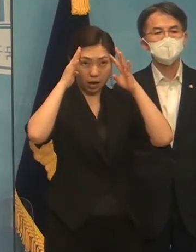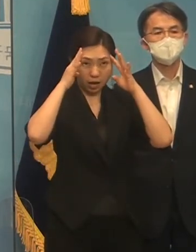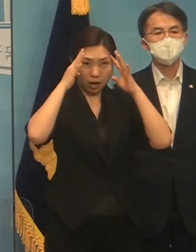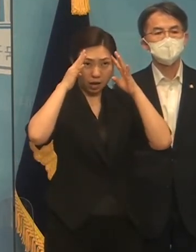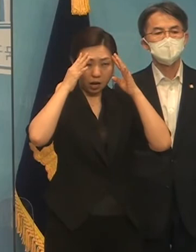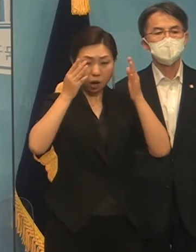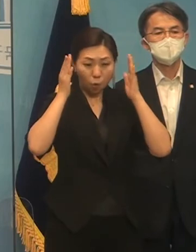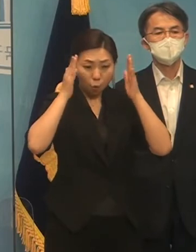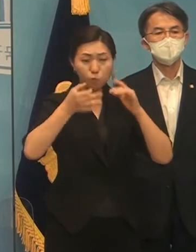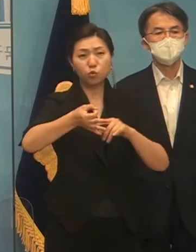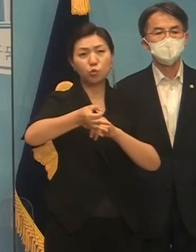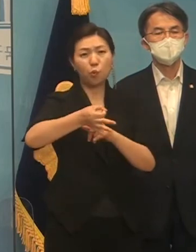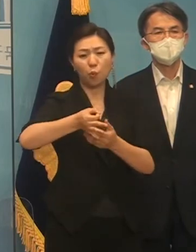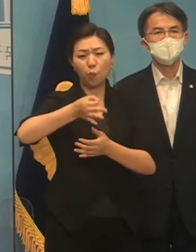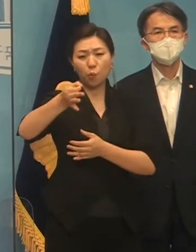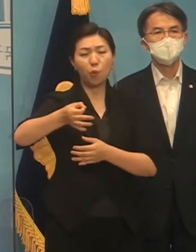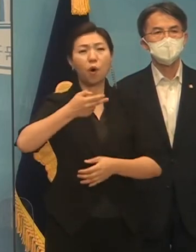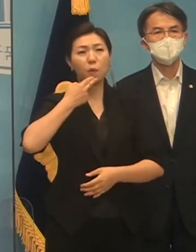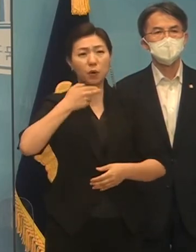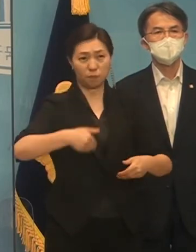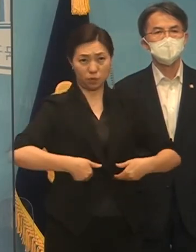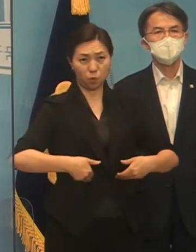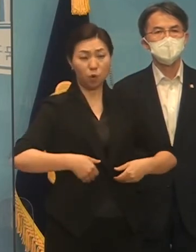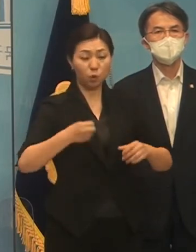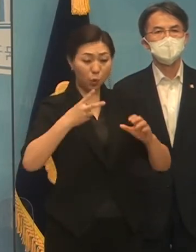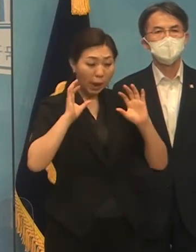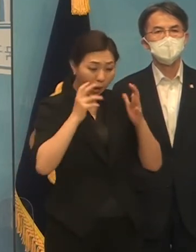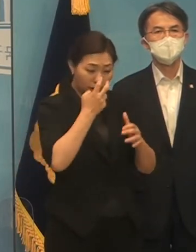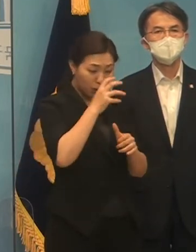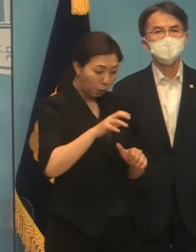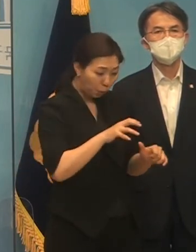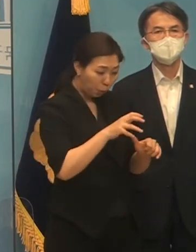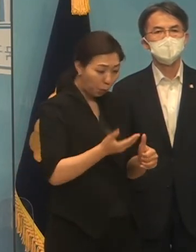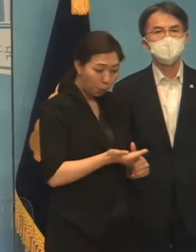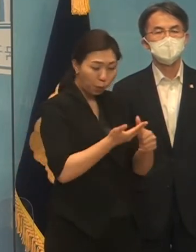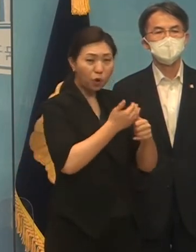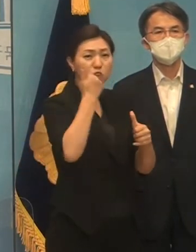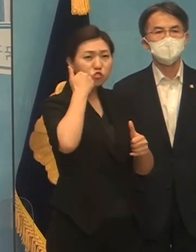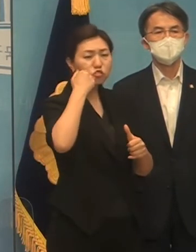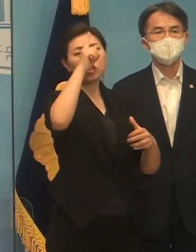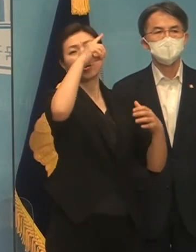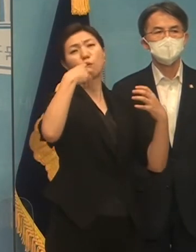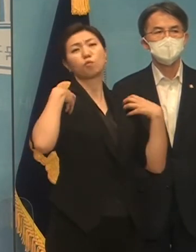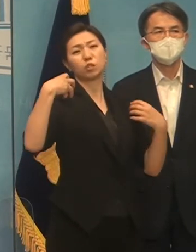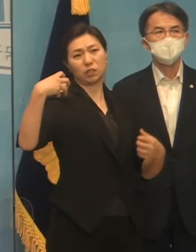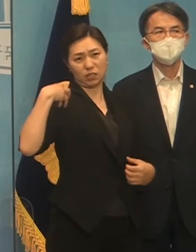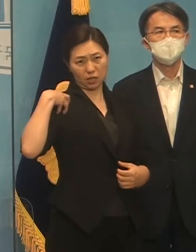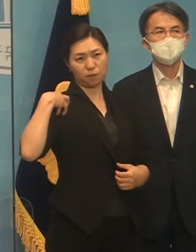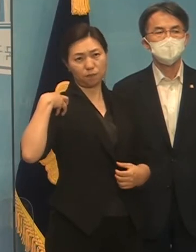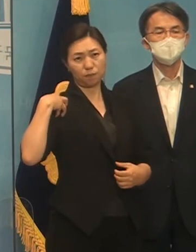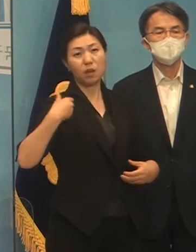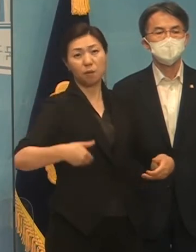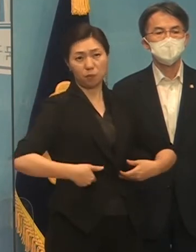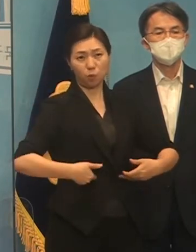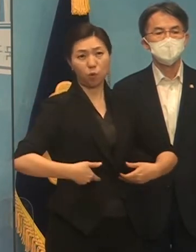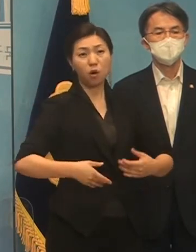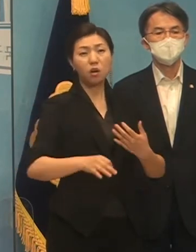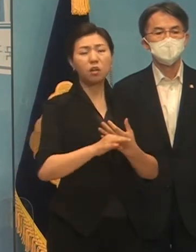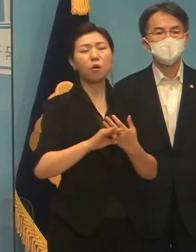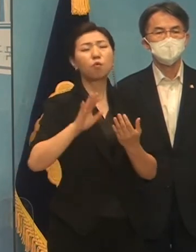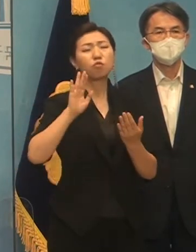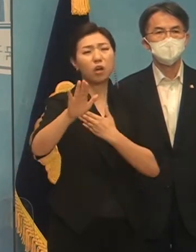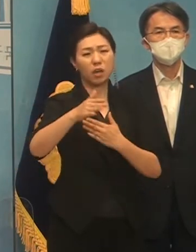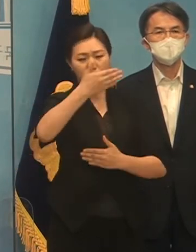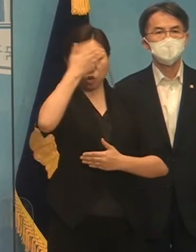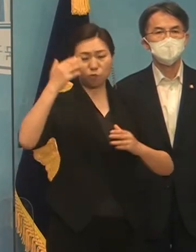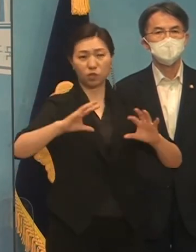합니다. 아기들은 알아가 키워야 합니다. 그래야 젊은 국가를 만들 수 있습니다. 세 번째는 분권